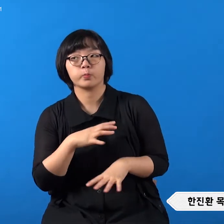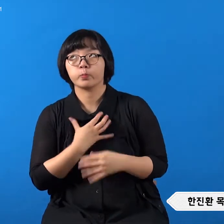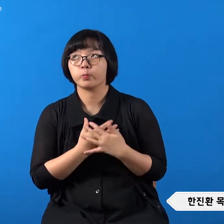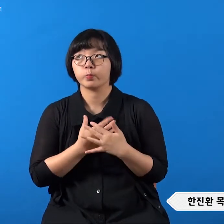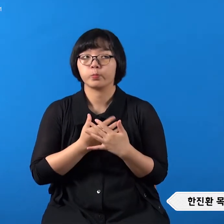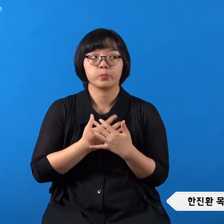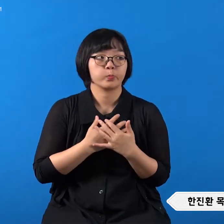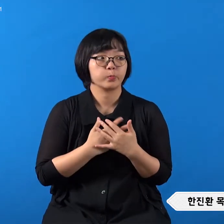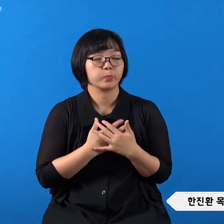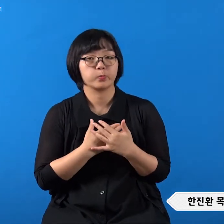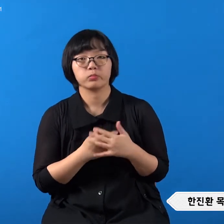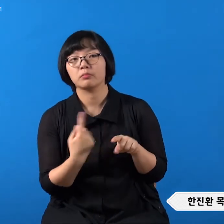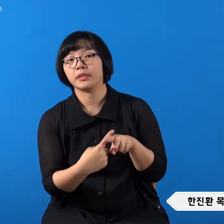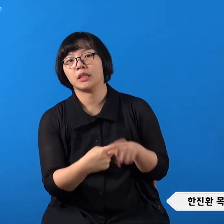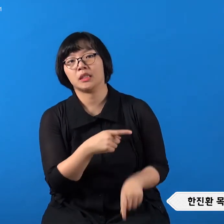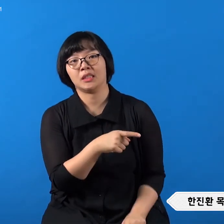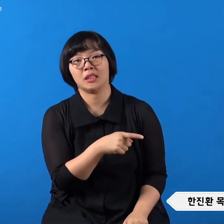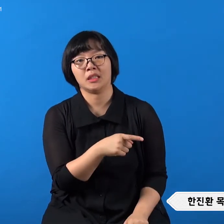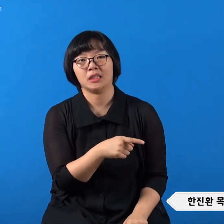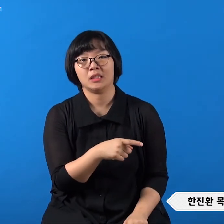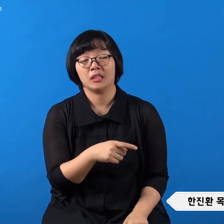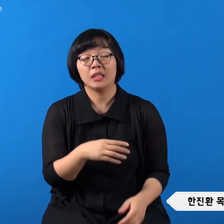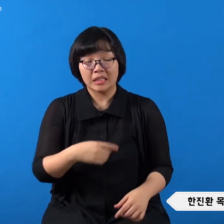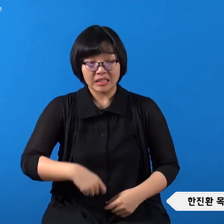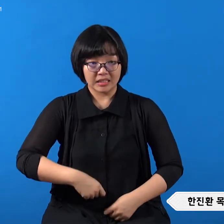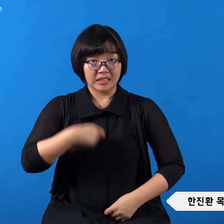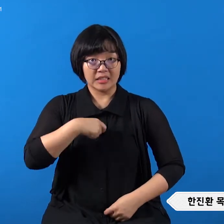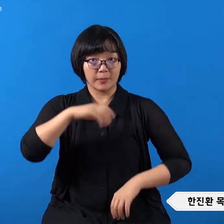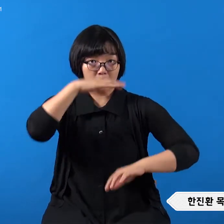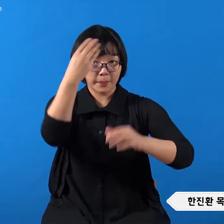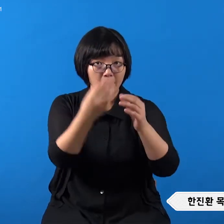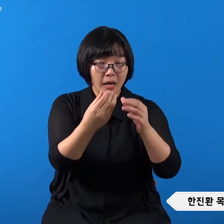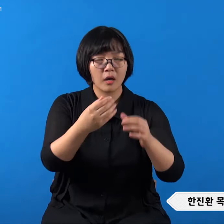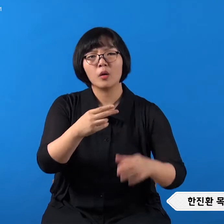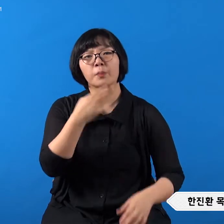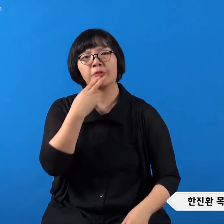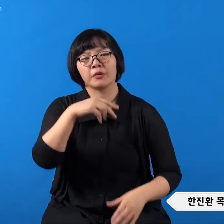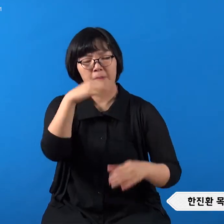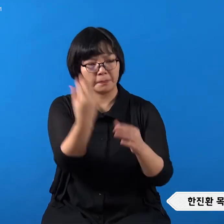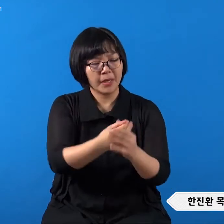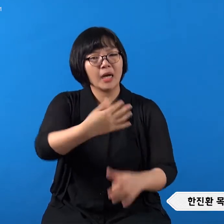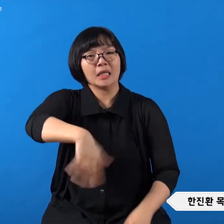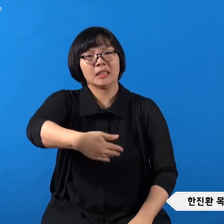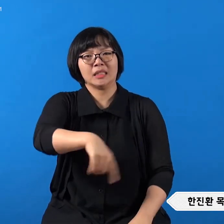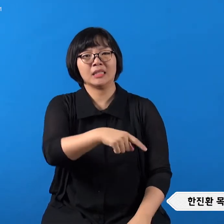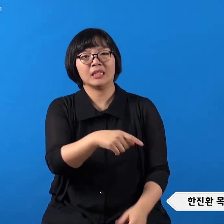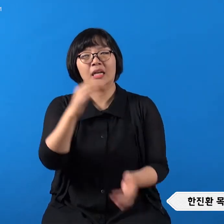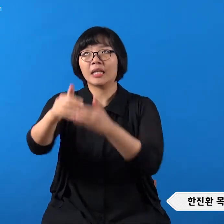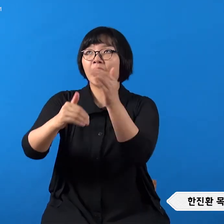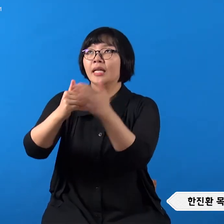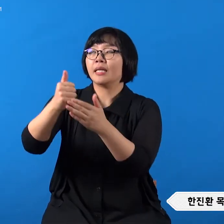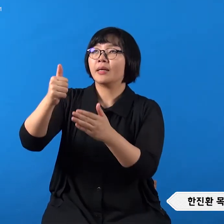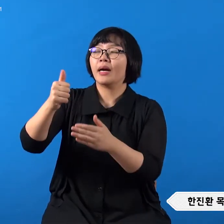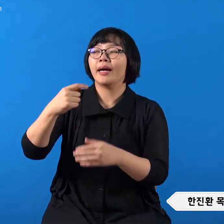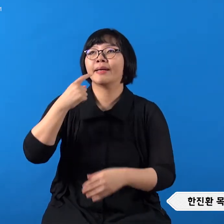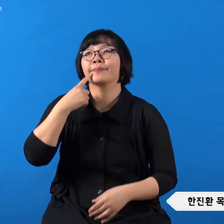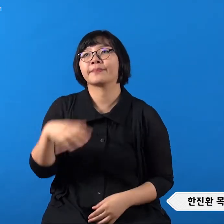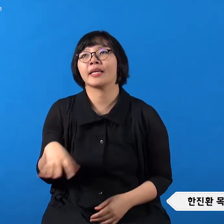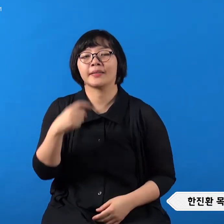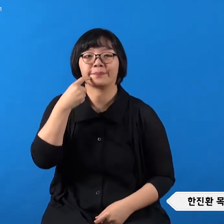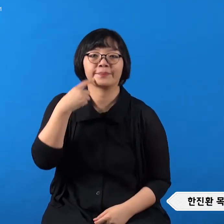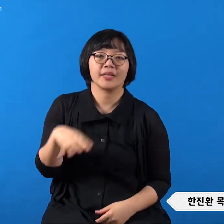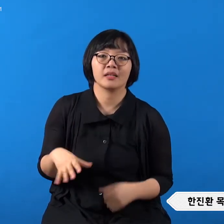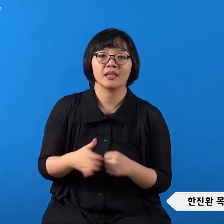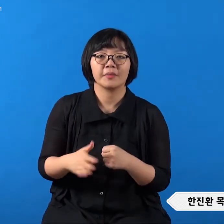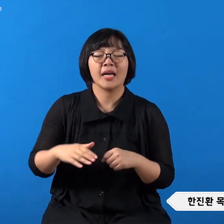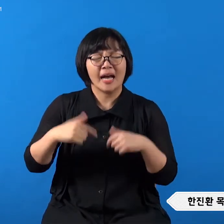아무리 의를 쌓으려고 해도 늘 부족한 것 같습니다. 하나님의 요구에 미치지 못하는 것 같습니다. 그래서